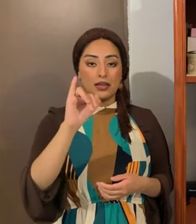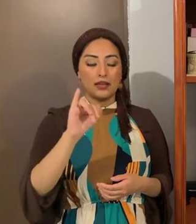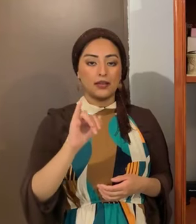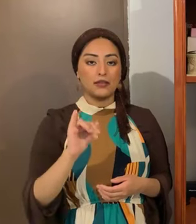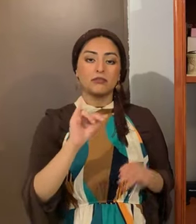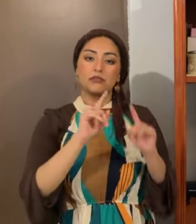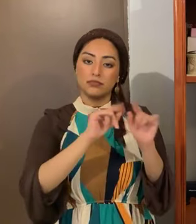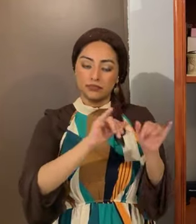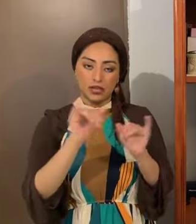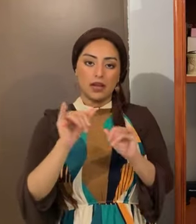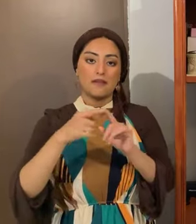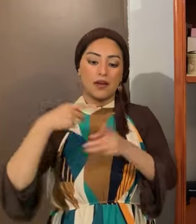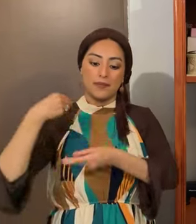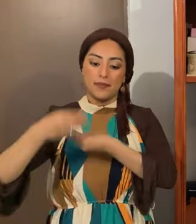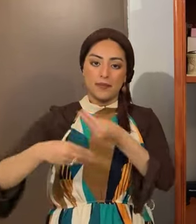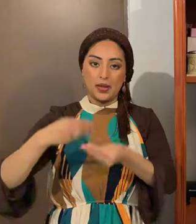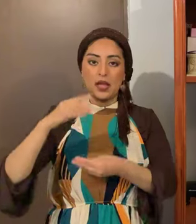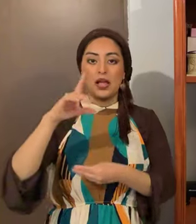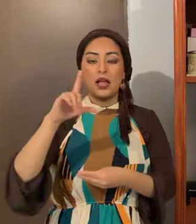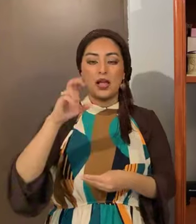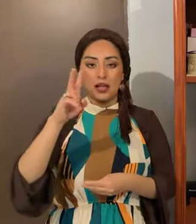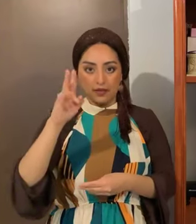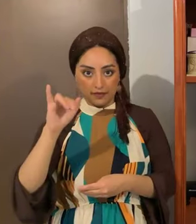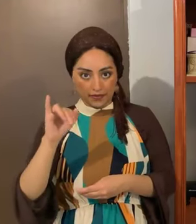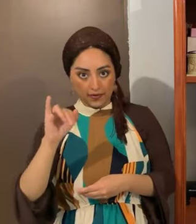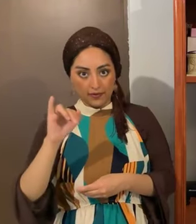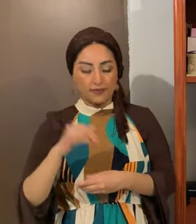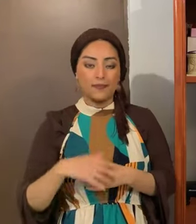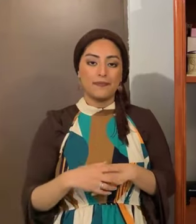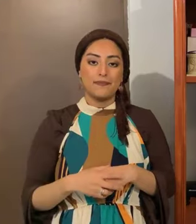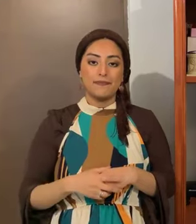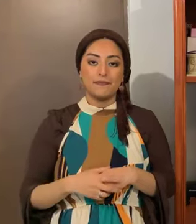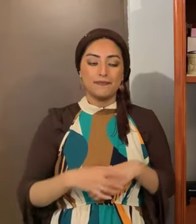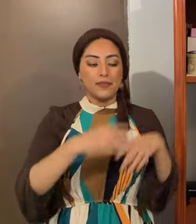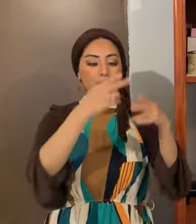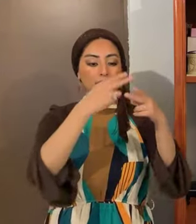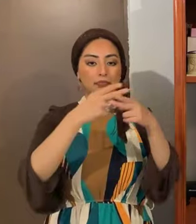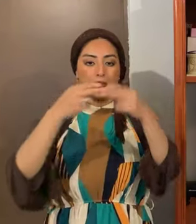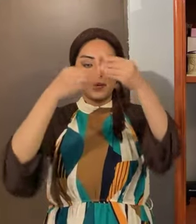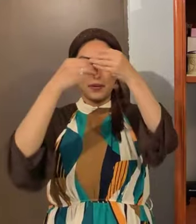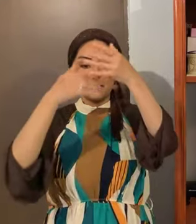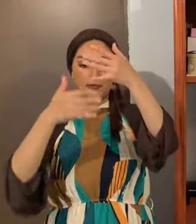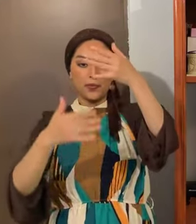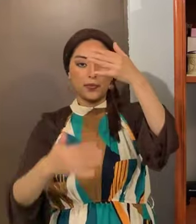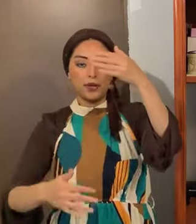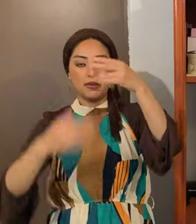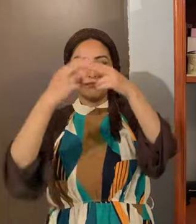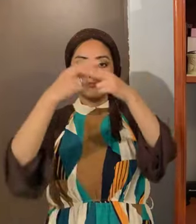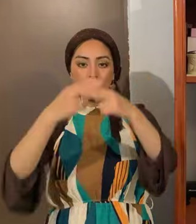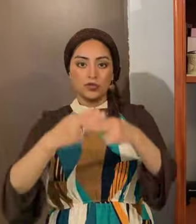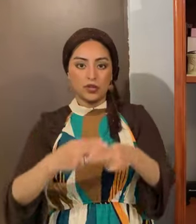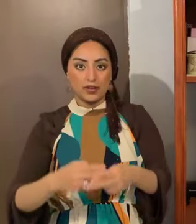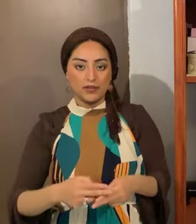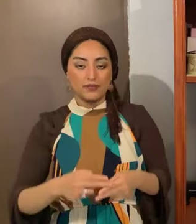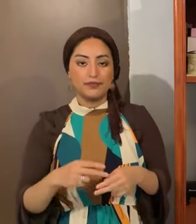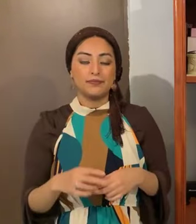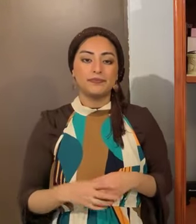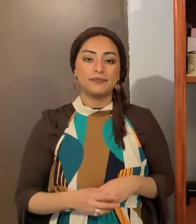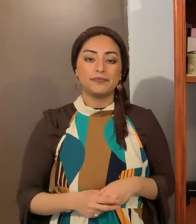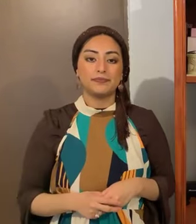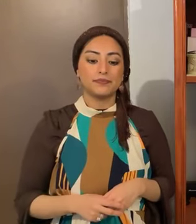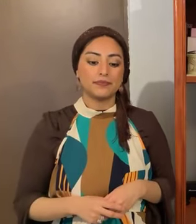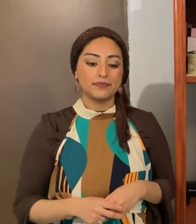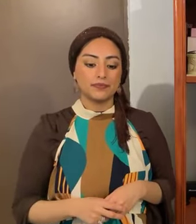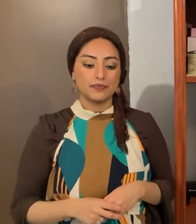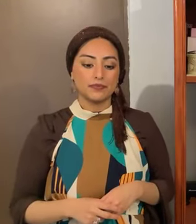de Merari. Aleluya. Esto es Etam, hijo de Kisi, hijo de Abdi, hijo de Maluk. Y